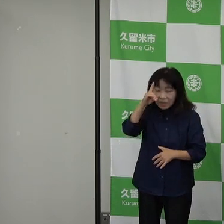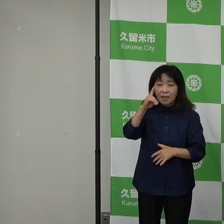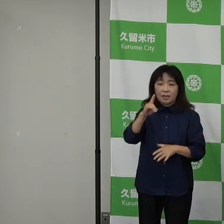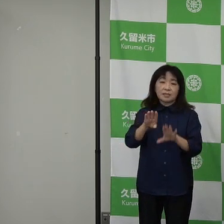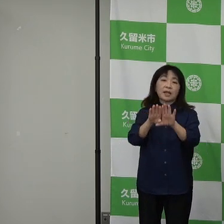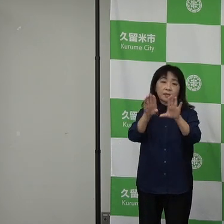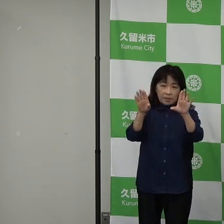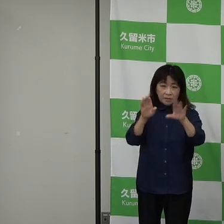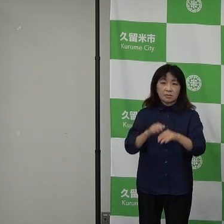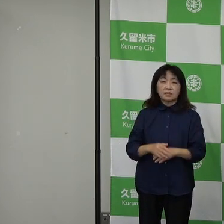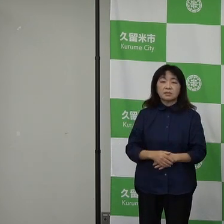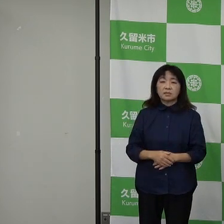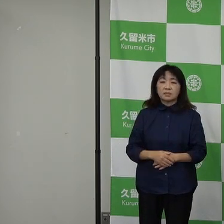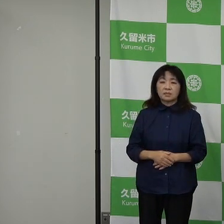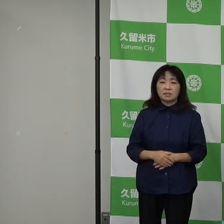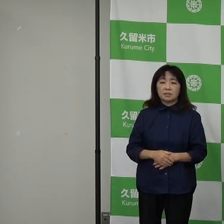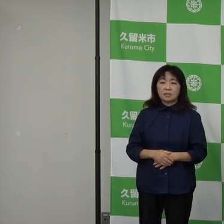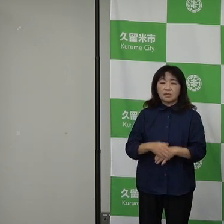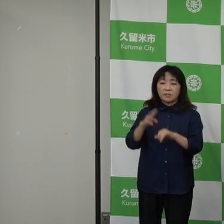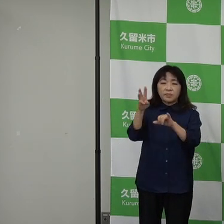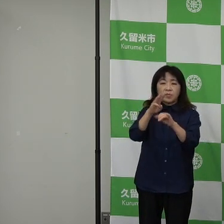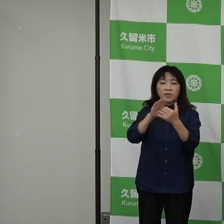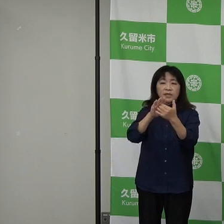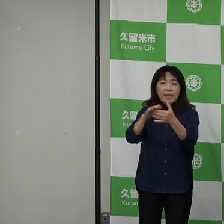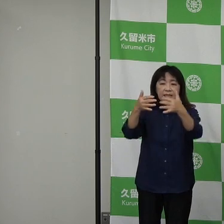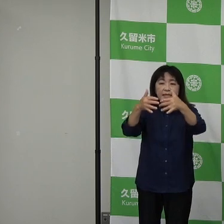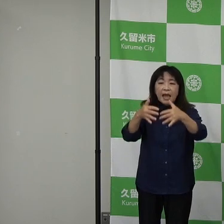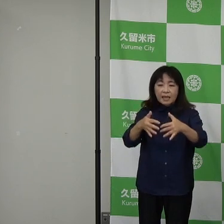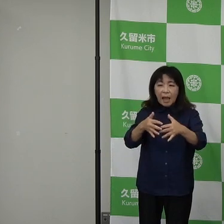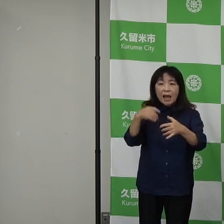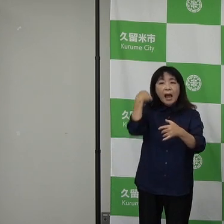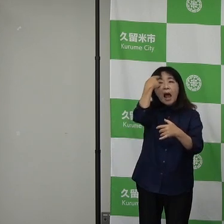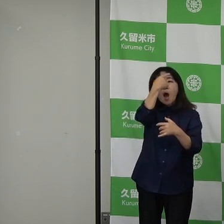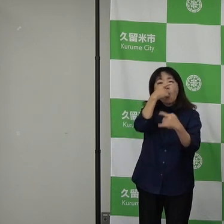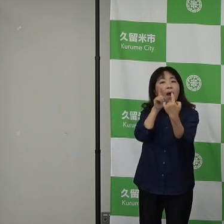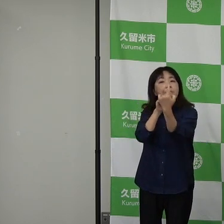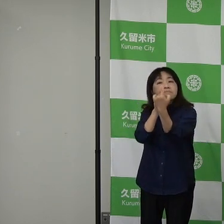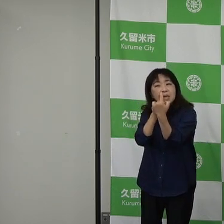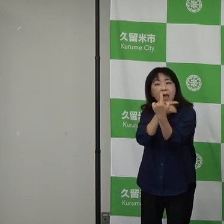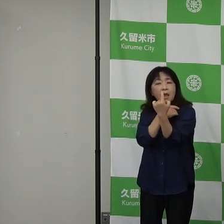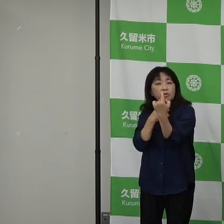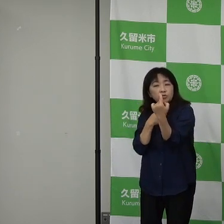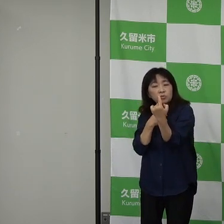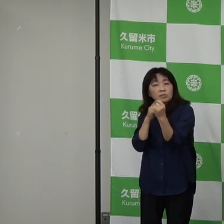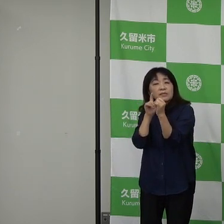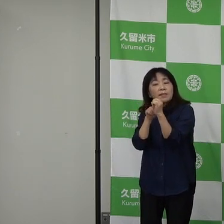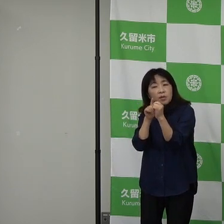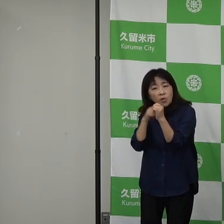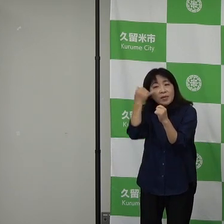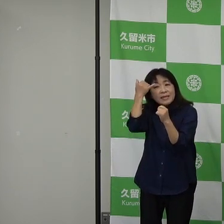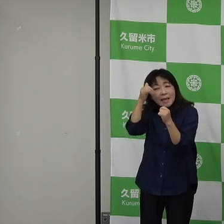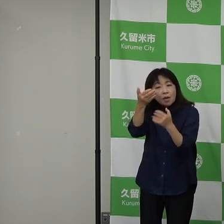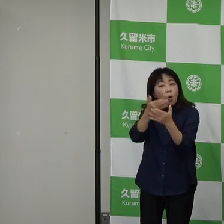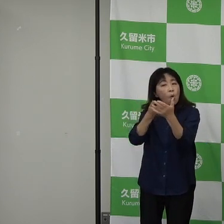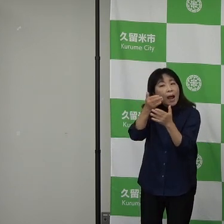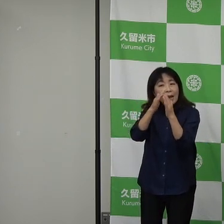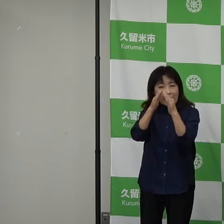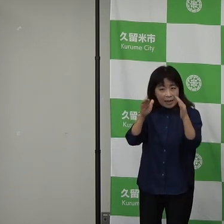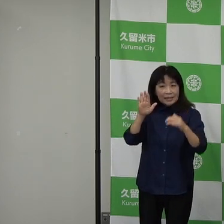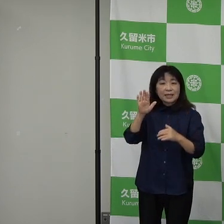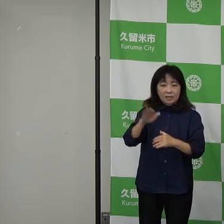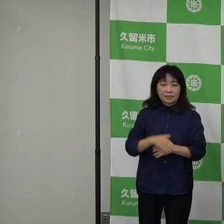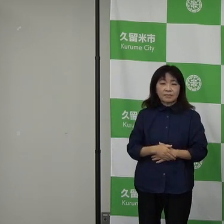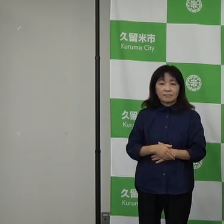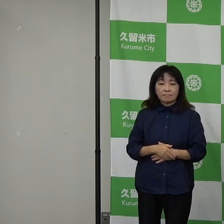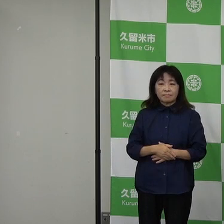。防災機関が直接顔が見える関係を構築するための意見交換会になります。 出席前